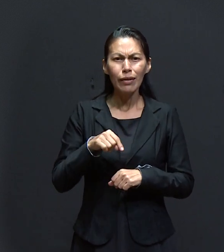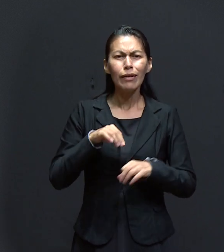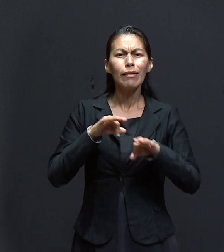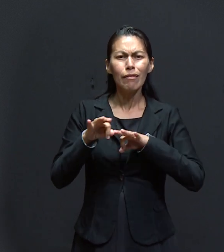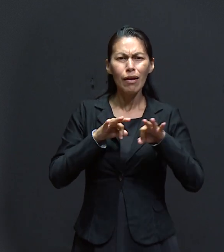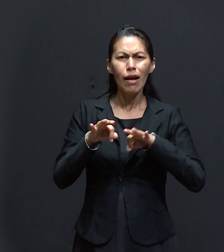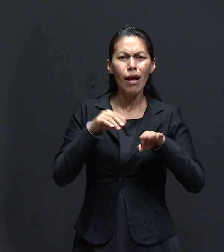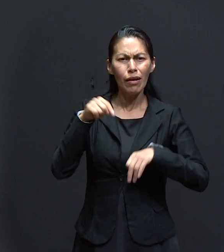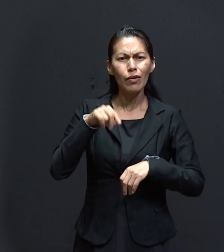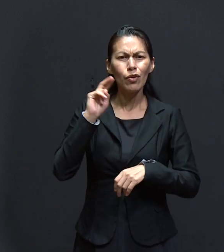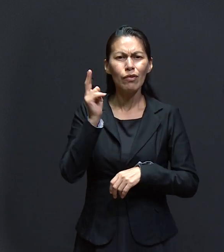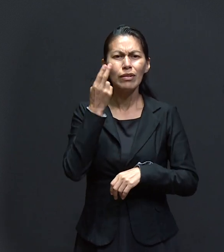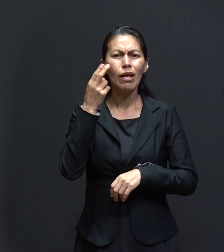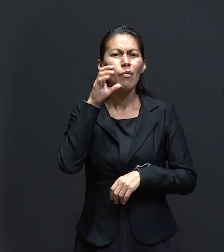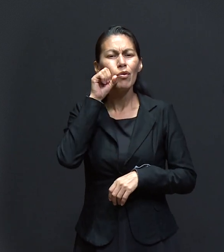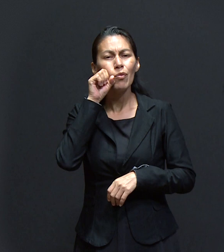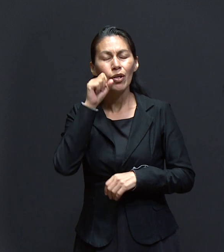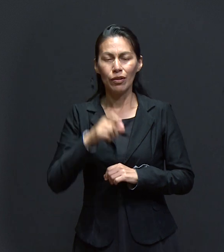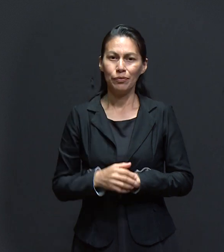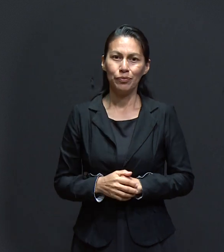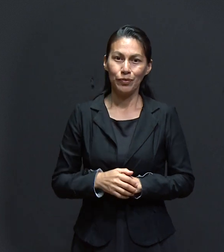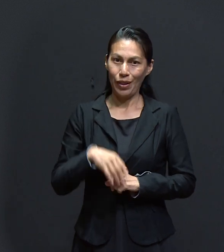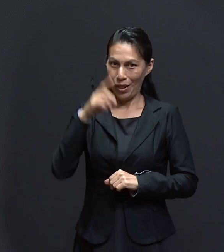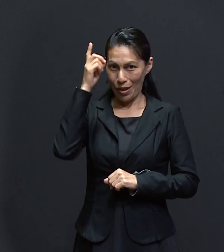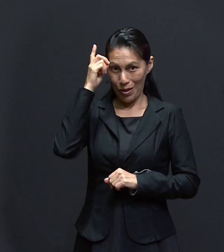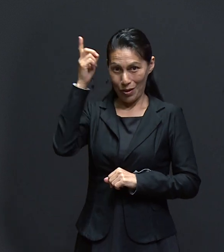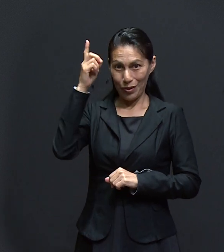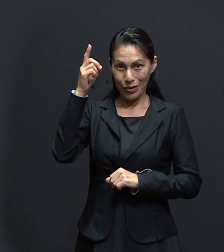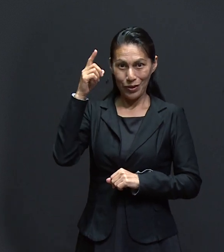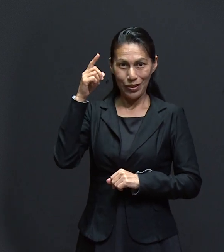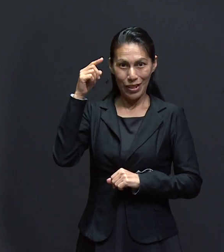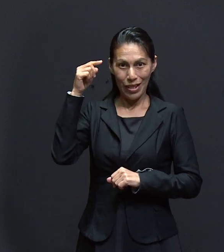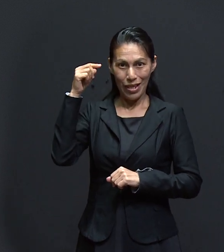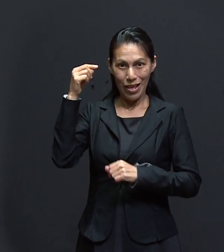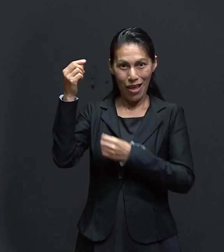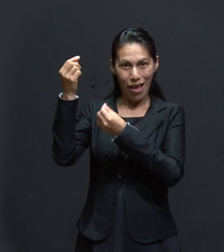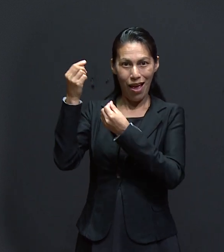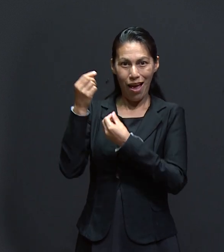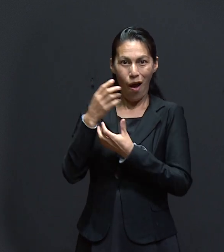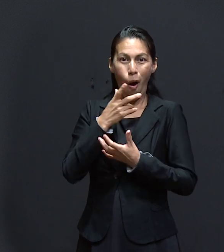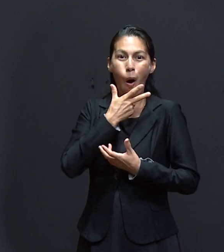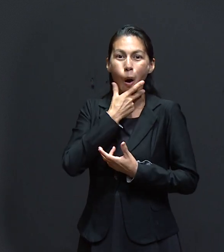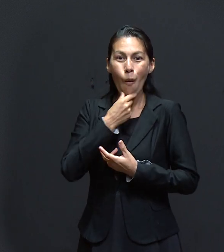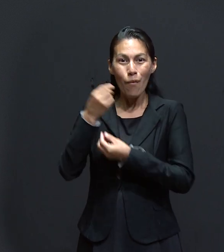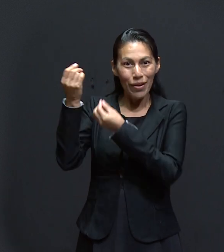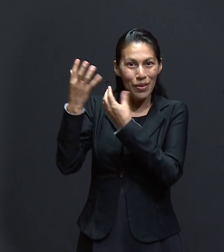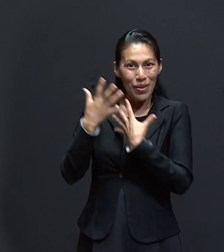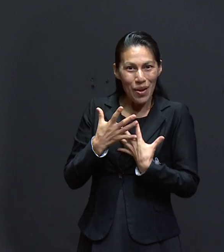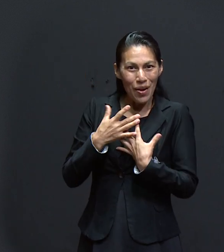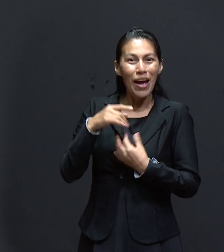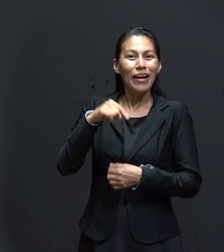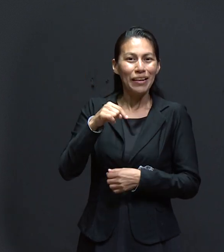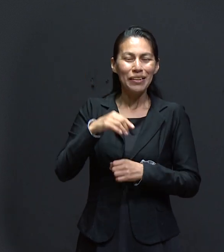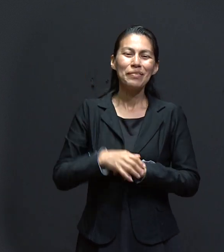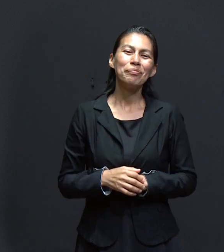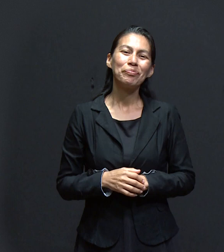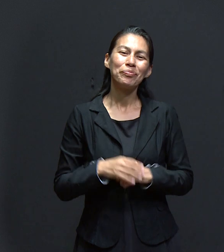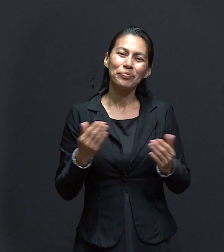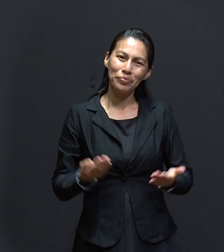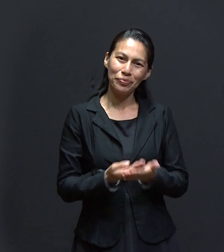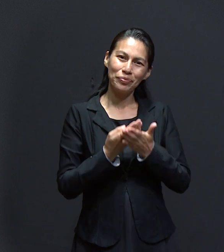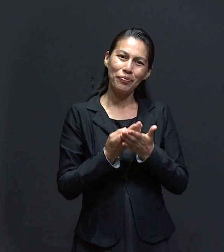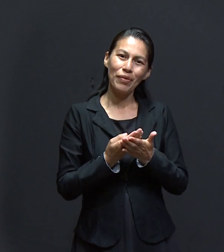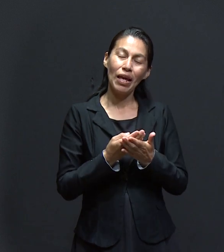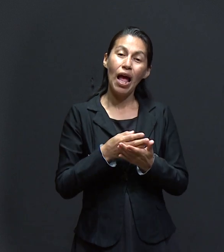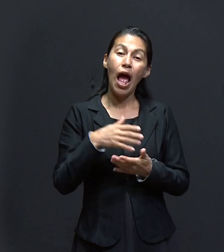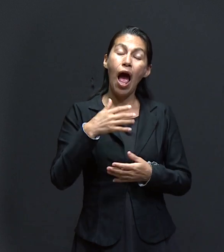para trabajar aquí en la universidad de montemorelos y aquí nos dios regalo un varón y ya que ya